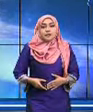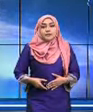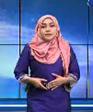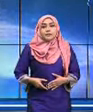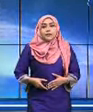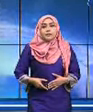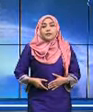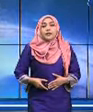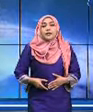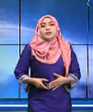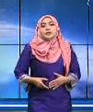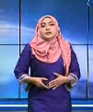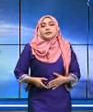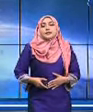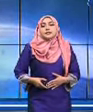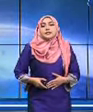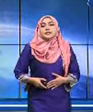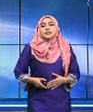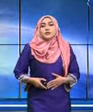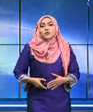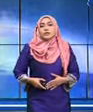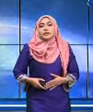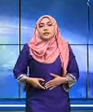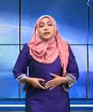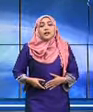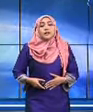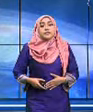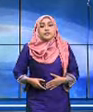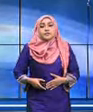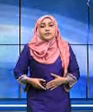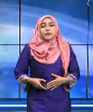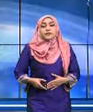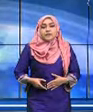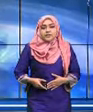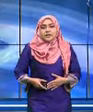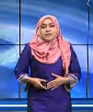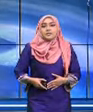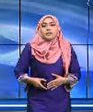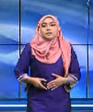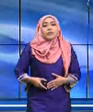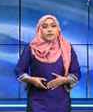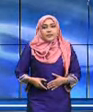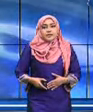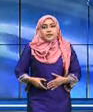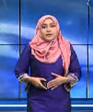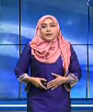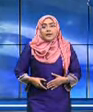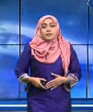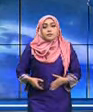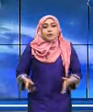terhadap pengadil perlawanan semasa aksi Liga Super antara Pahang FC dan Terengganu FC 13 Februari lepas. Pemain Negeri Sembilan